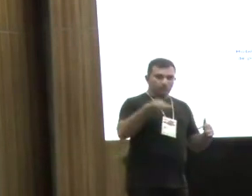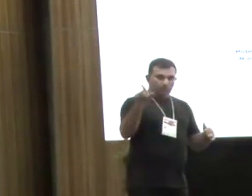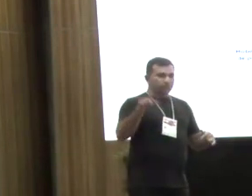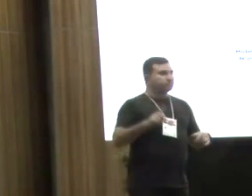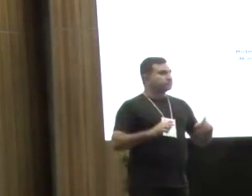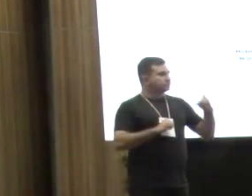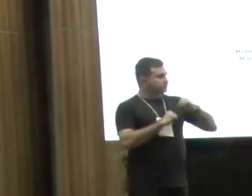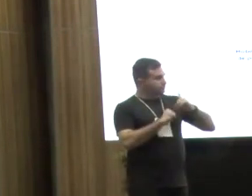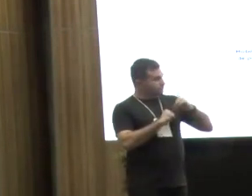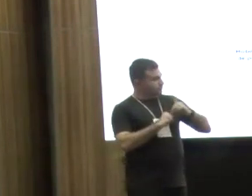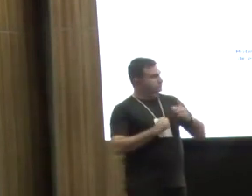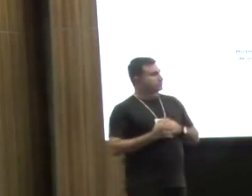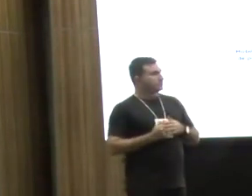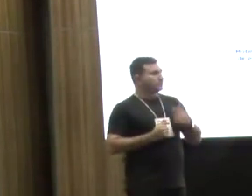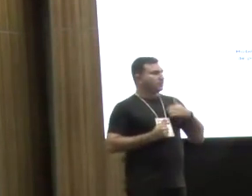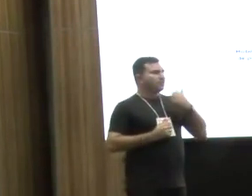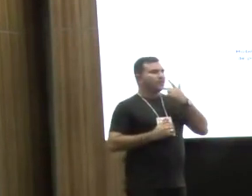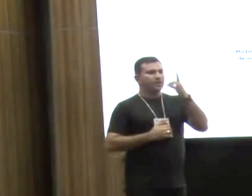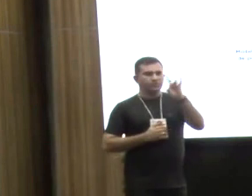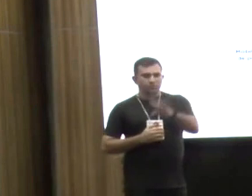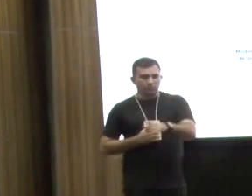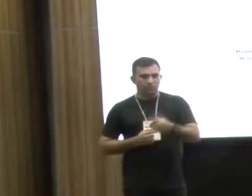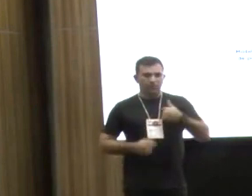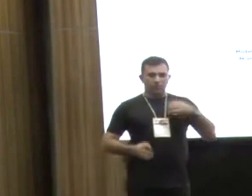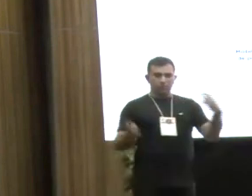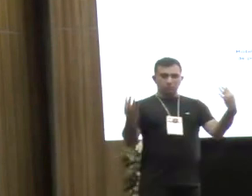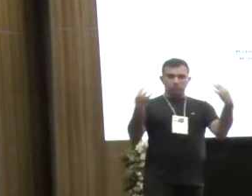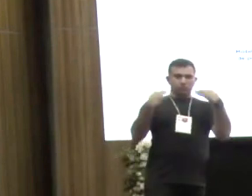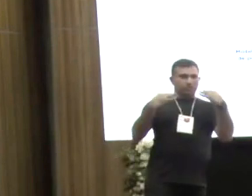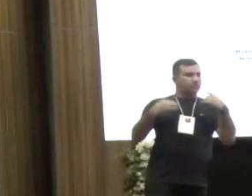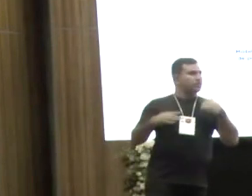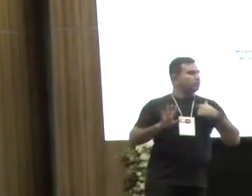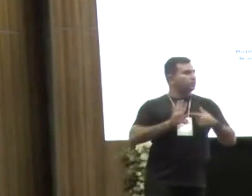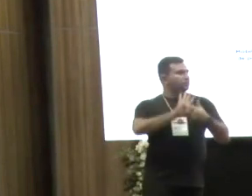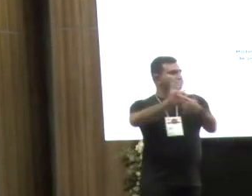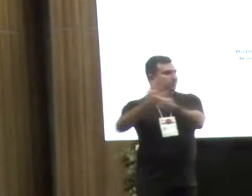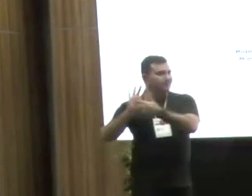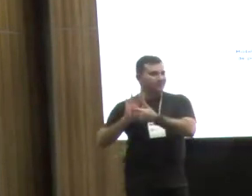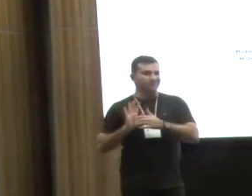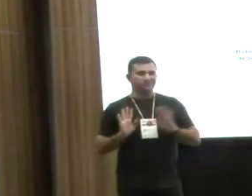E eu não estou falando isso só para me amostrar, porque eu me amostro mesmo.